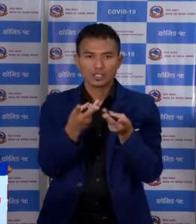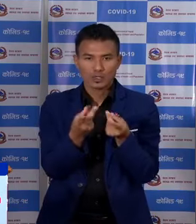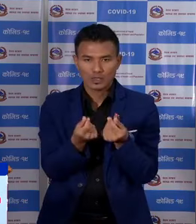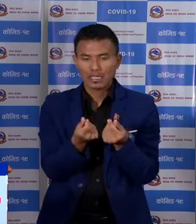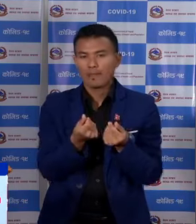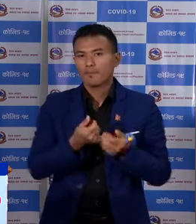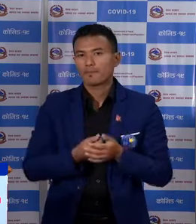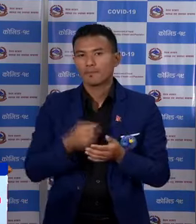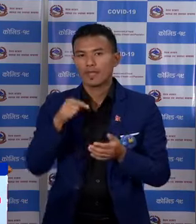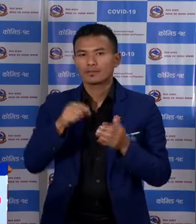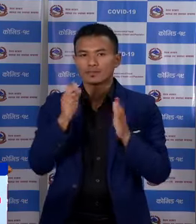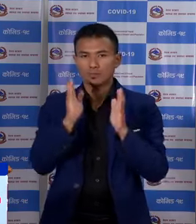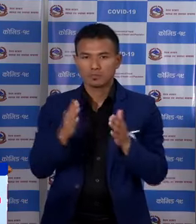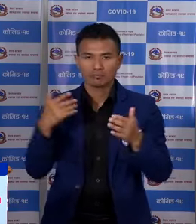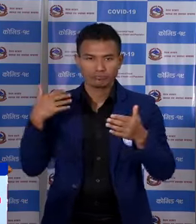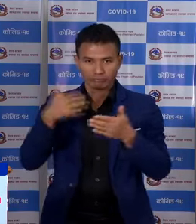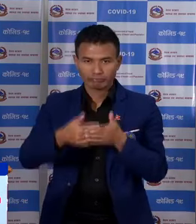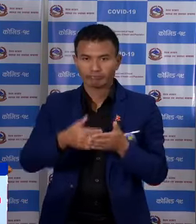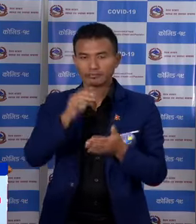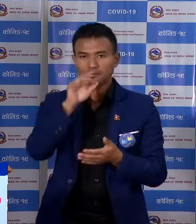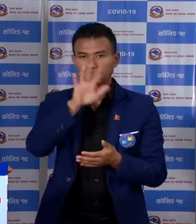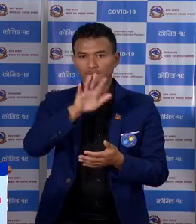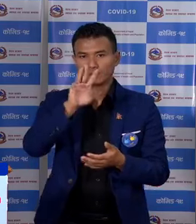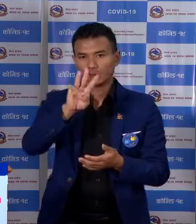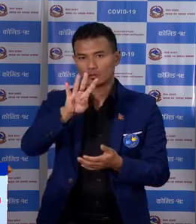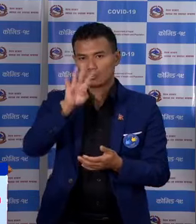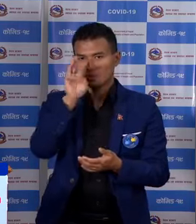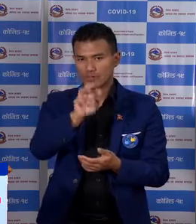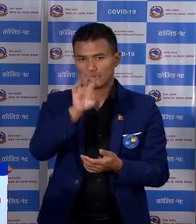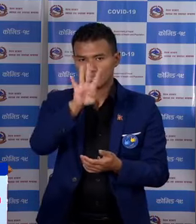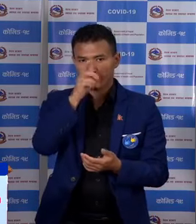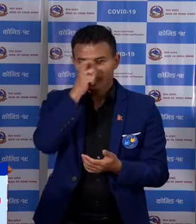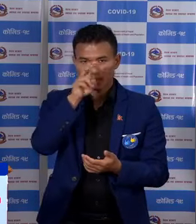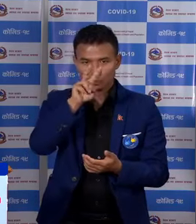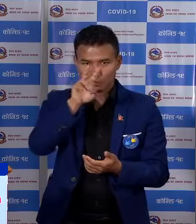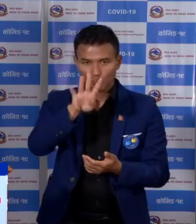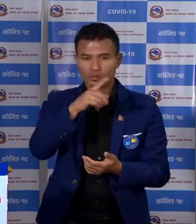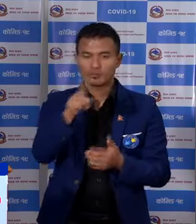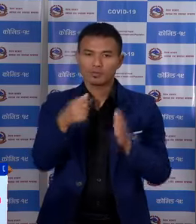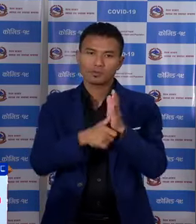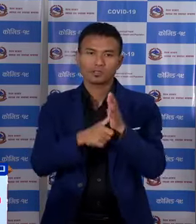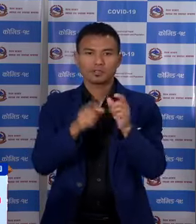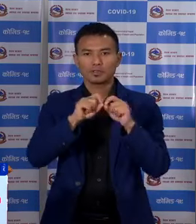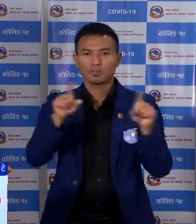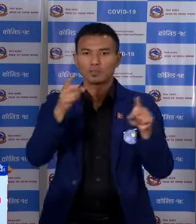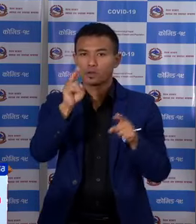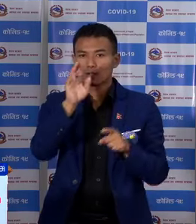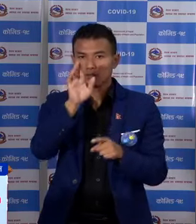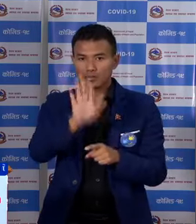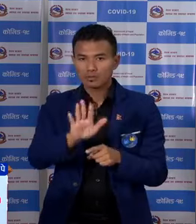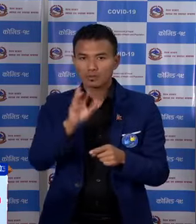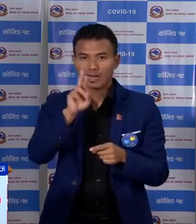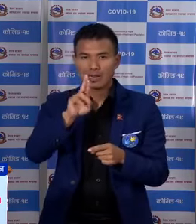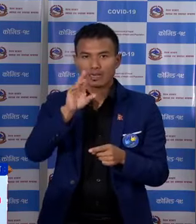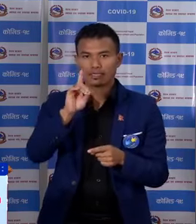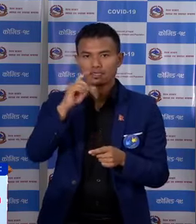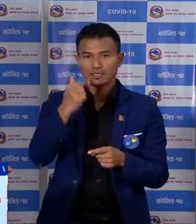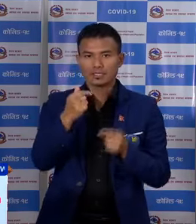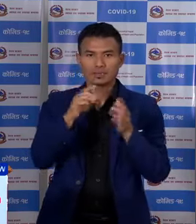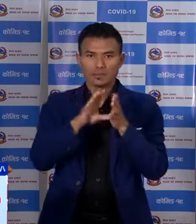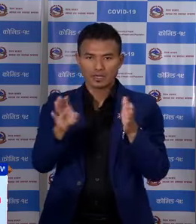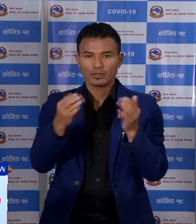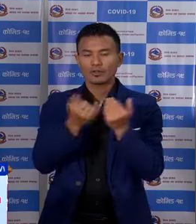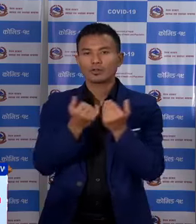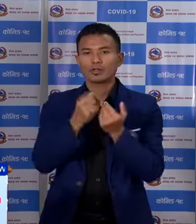आज सम्मध 24,4424 ओटा को परिक्षेन संपन्न बहे को छा तेसे गरी RDT विदिवाट